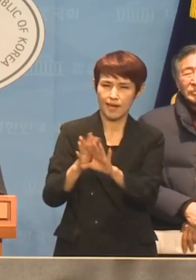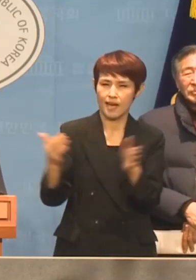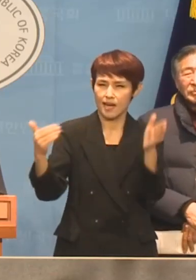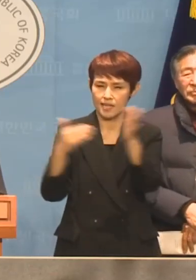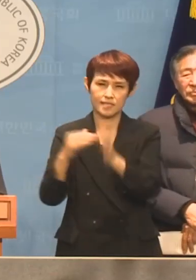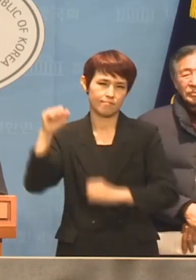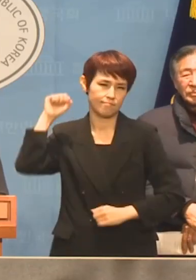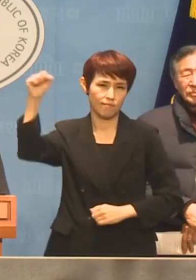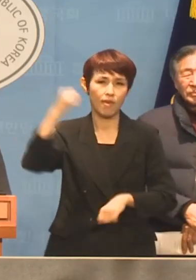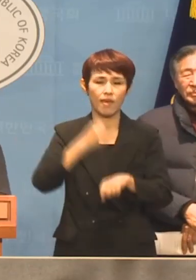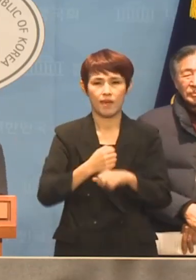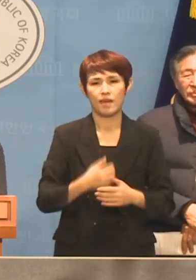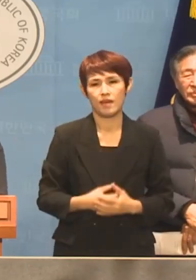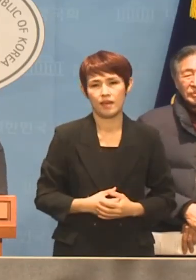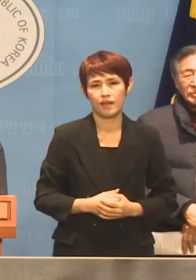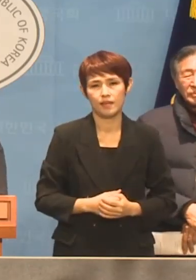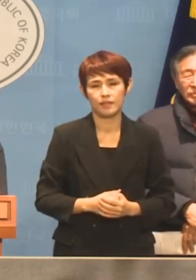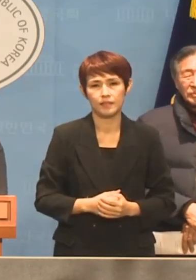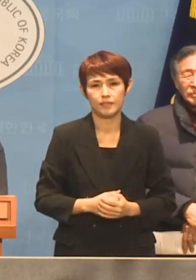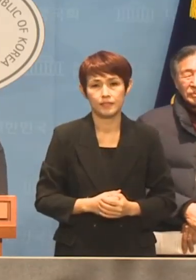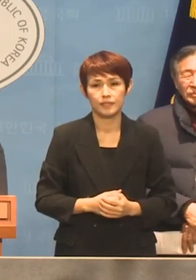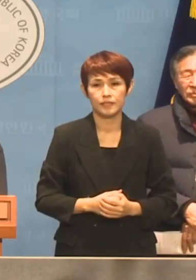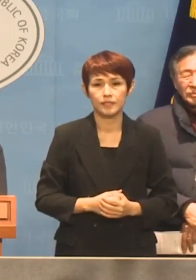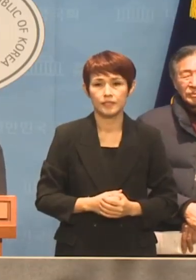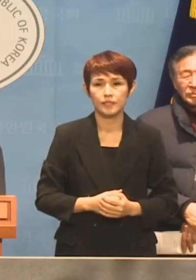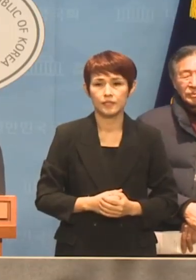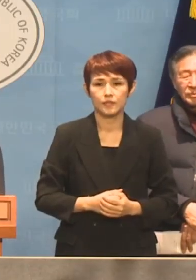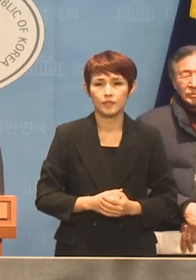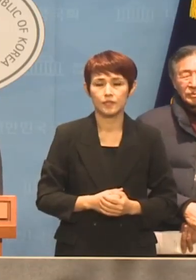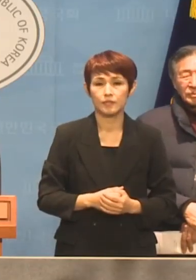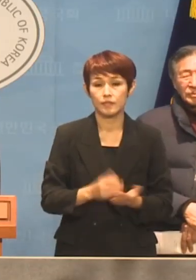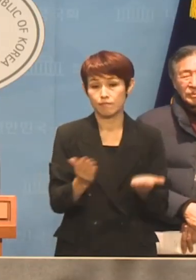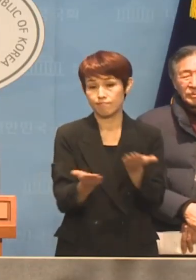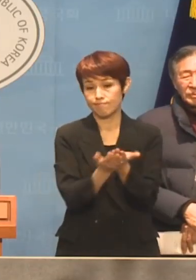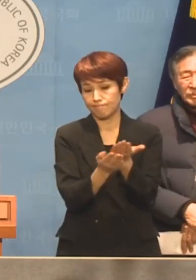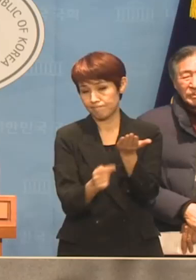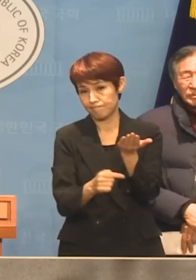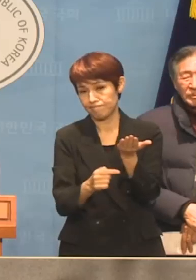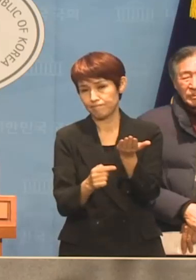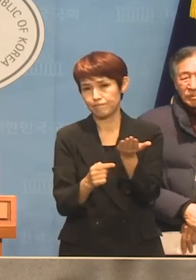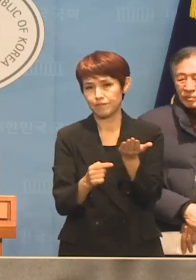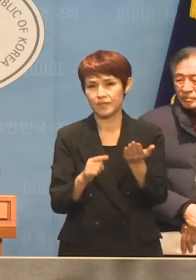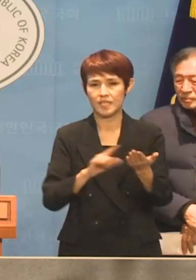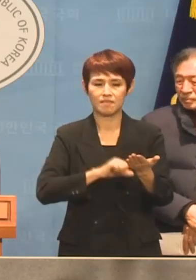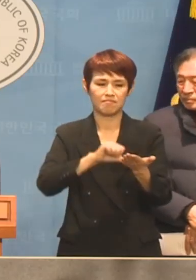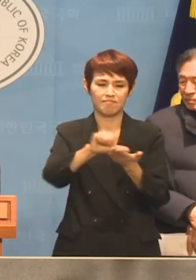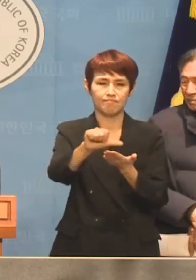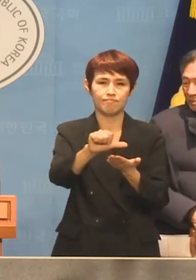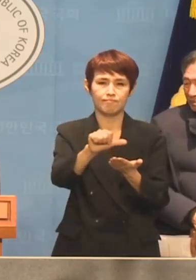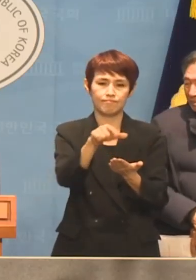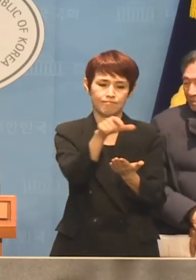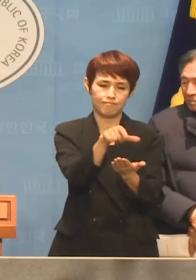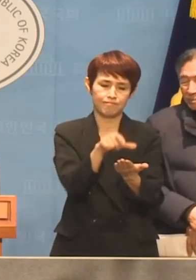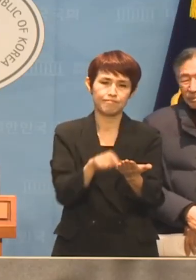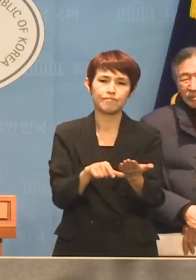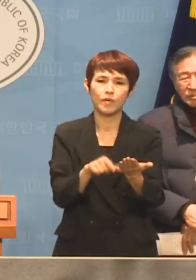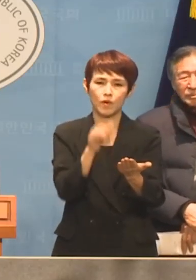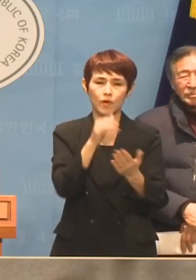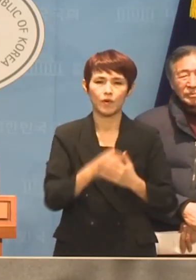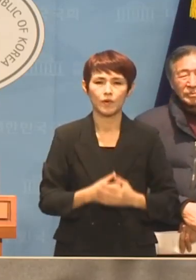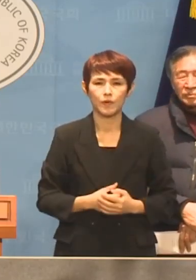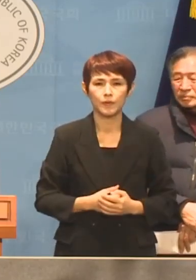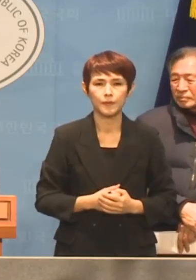모아낼 예정입니다. 그리고 참고로 말씀드리면 기자회견문 뒤쪽에는 그 제명서를 첨부해 놓았습니다. 국회의원